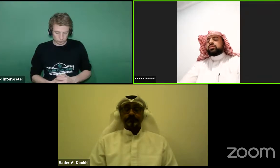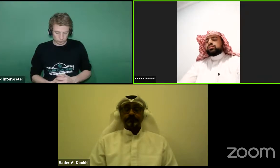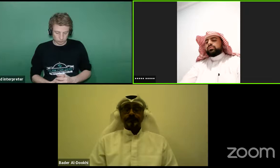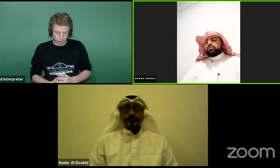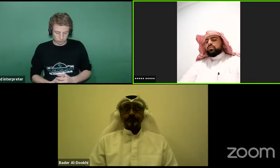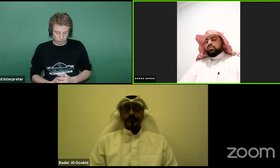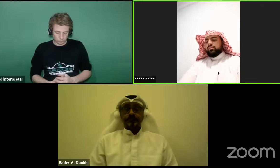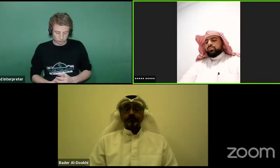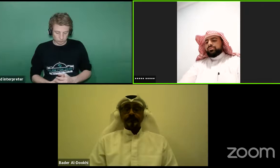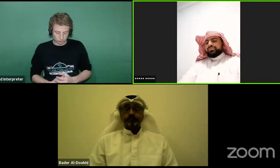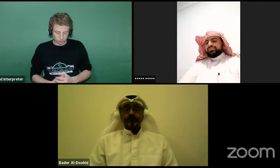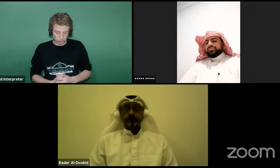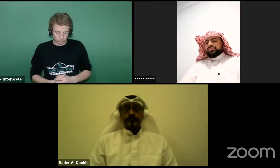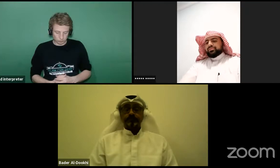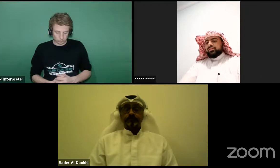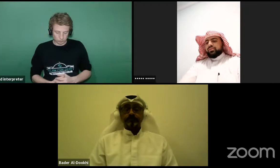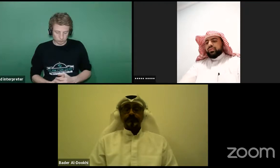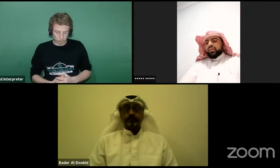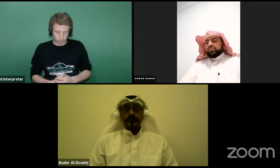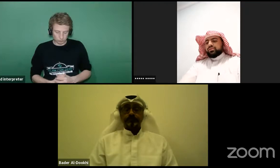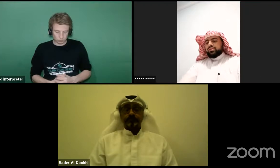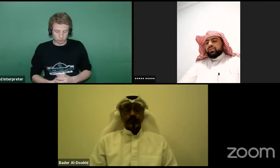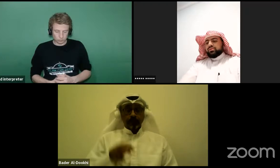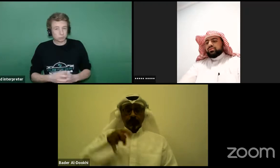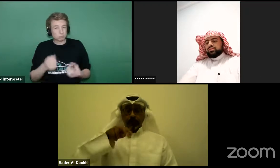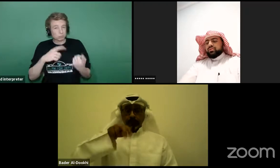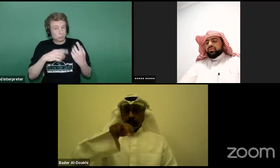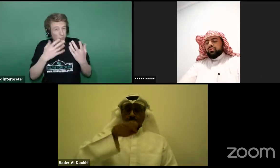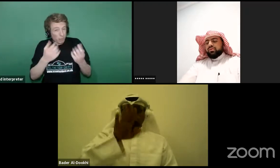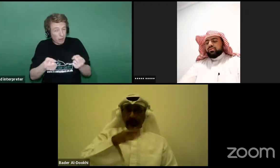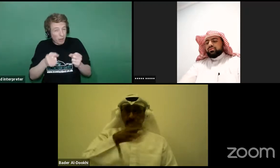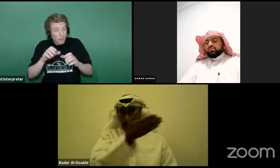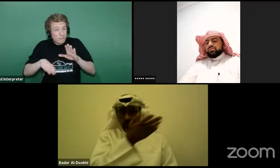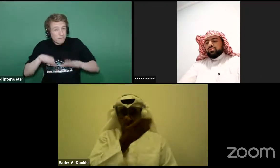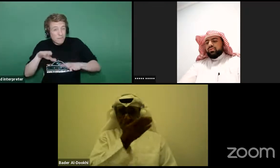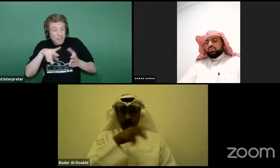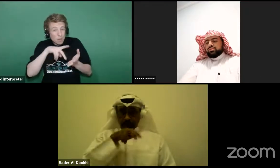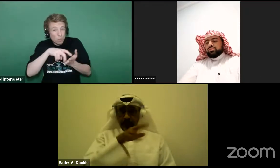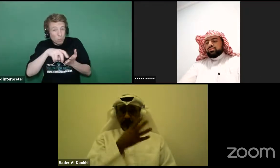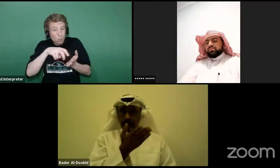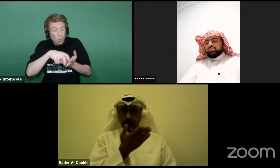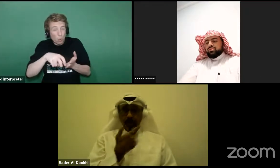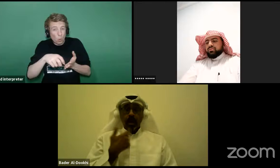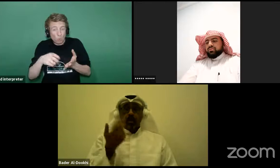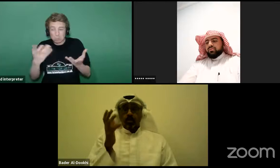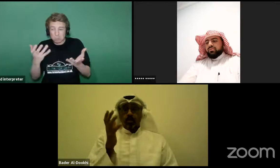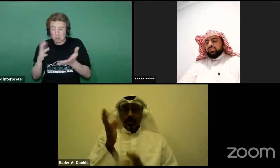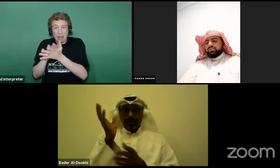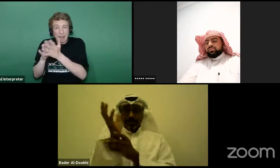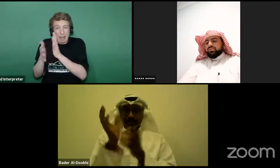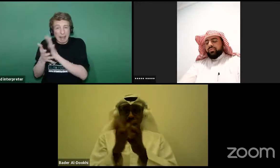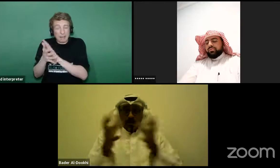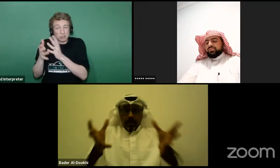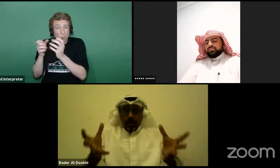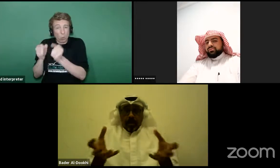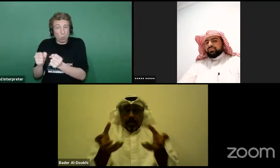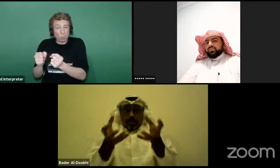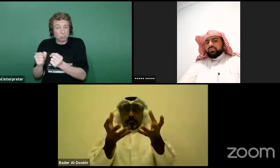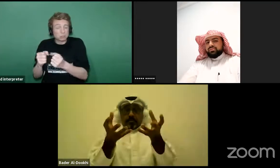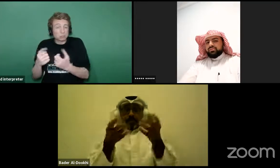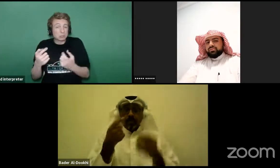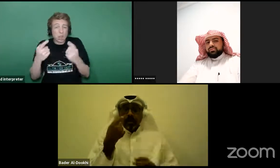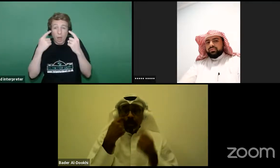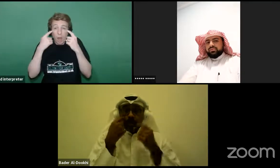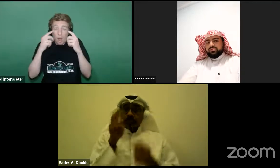تنظرون. Have they feet whereby they walk? Or have they hands whereby they hold? Or have they eyes whereby